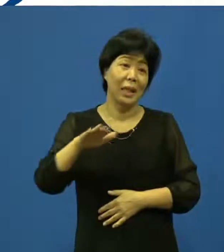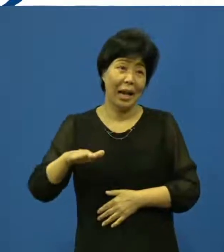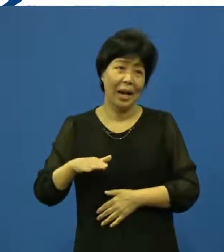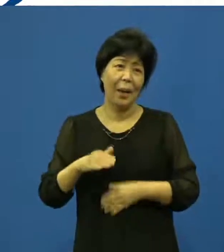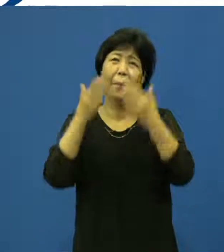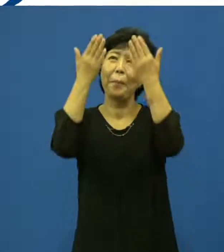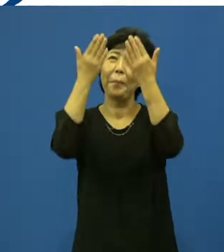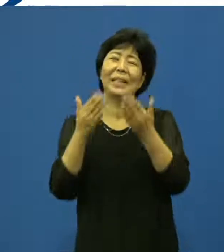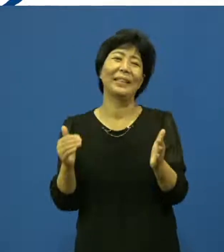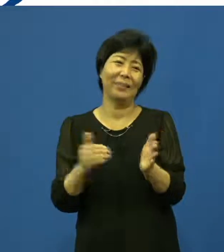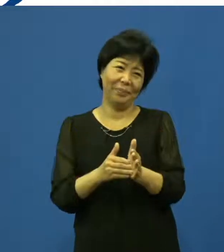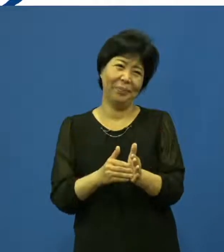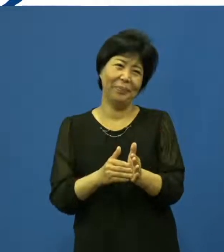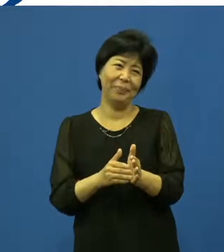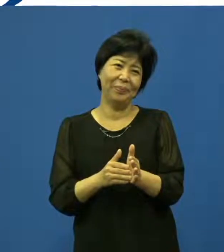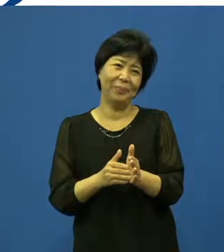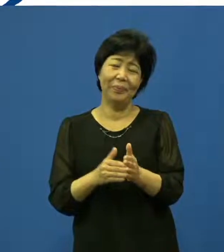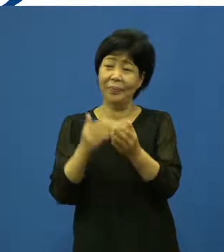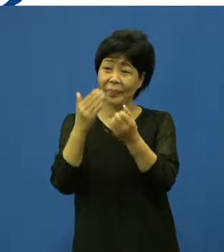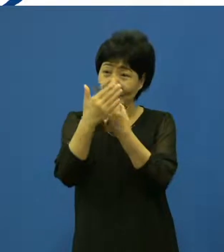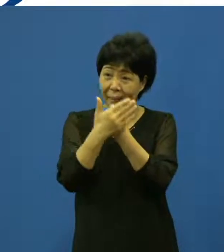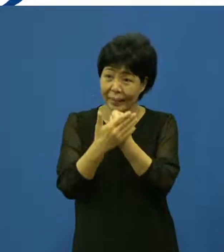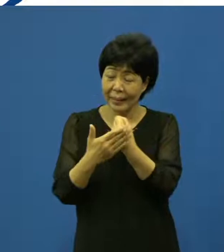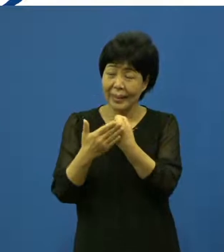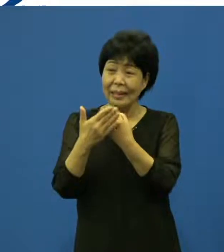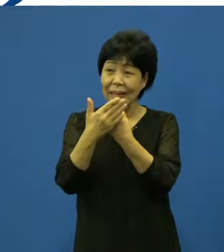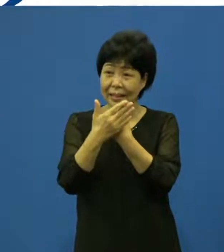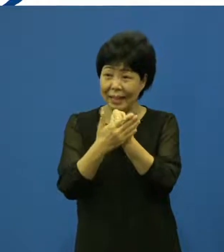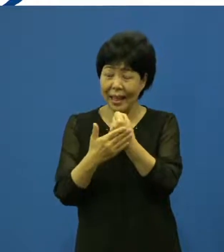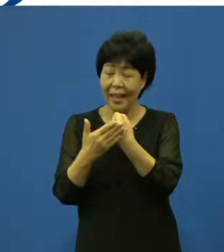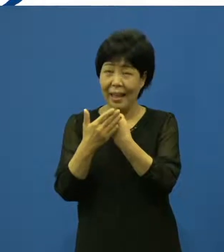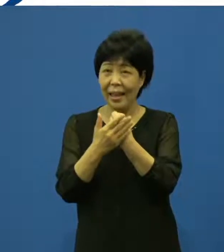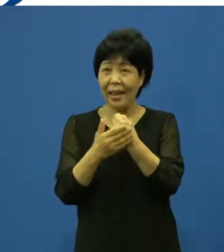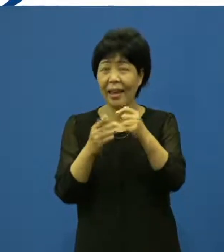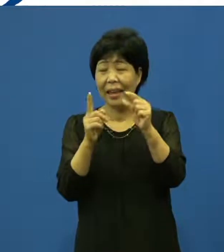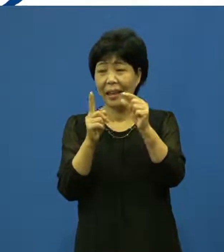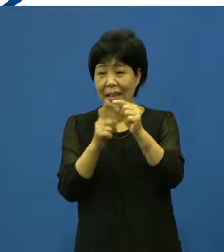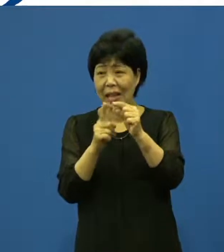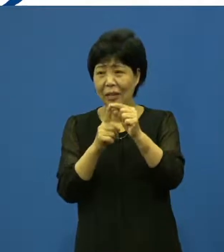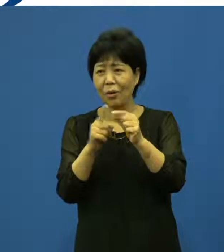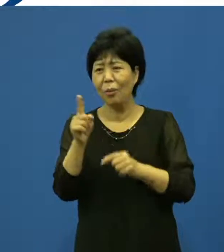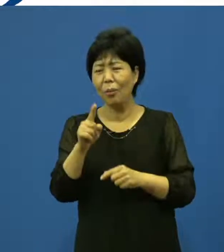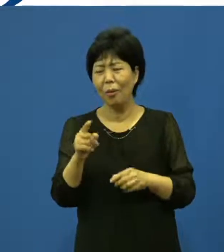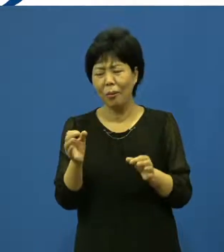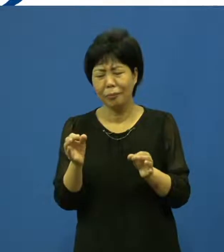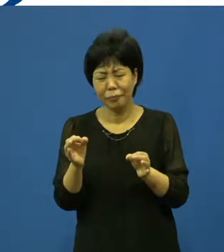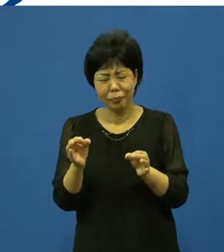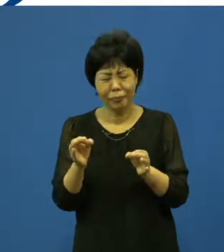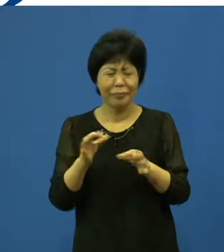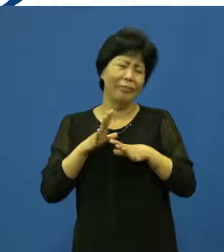그래서 여러분, 은혜라는 단어에 따라오는 것이 항상 있는데 그게 뭐냐면 놀라운이라는 것입니다.